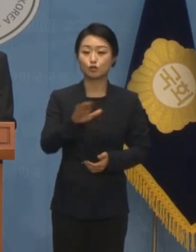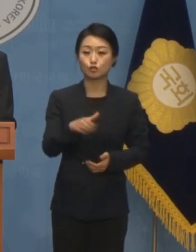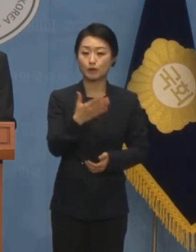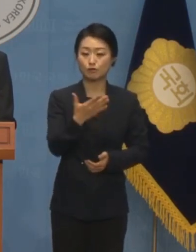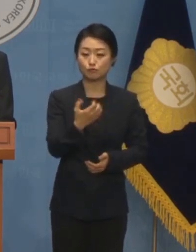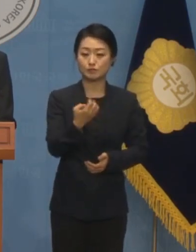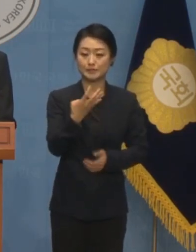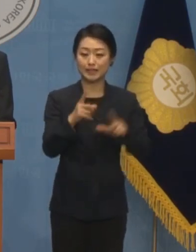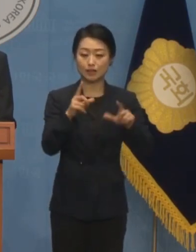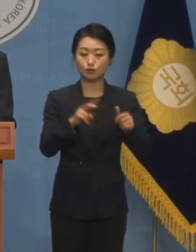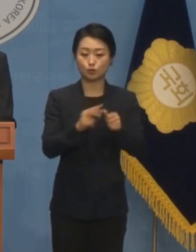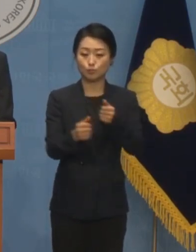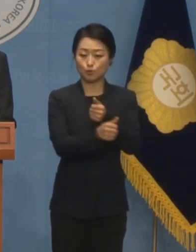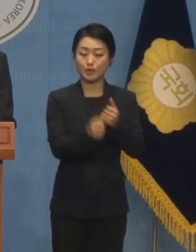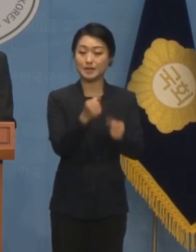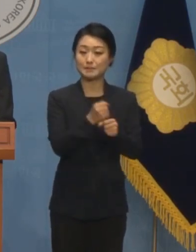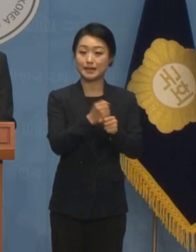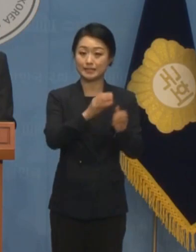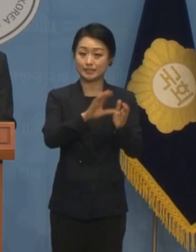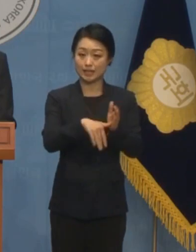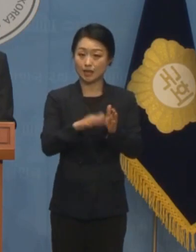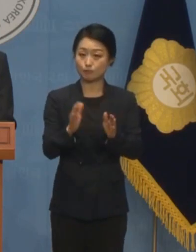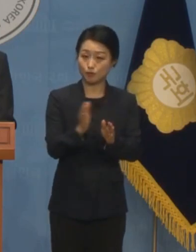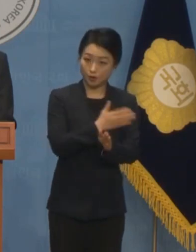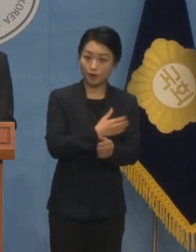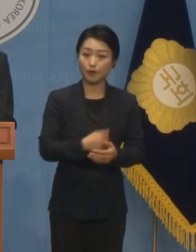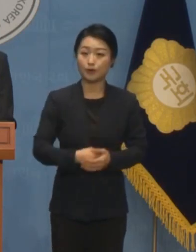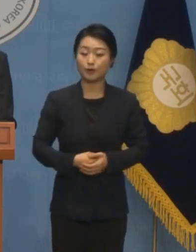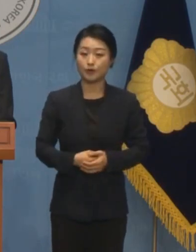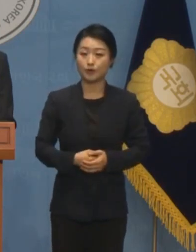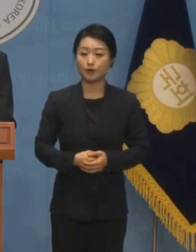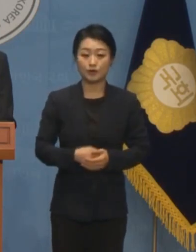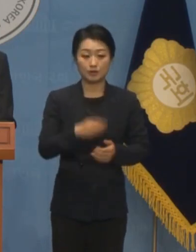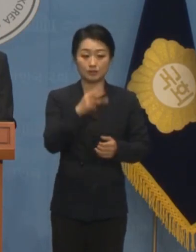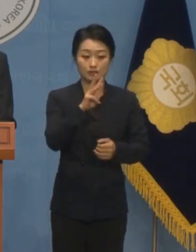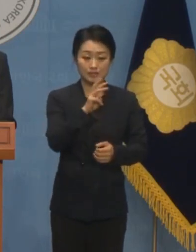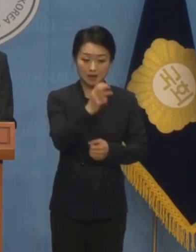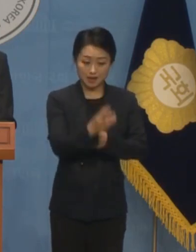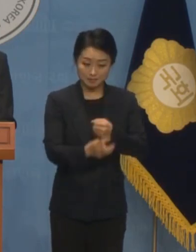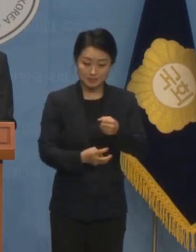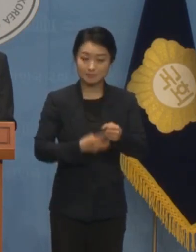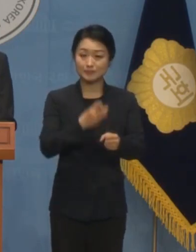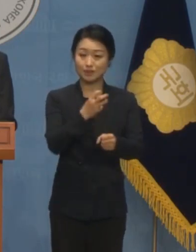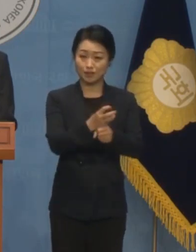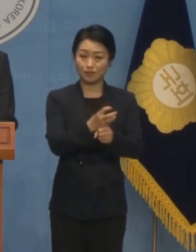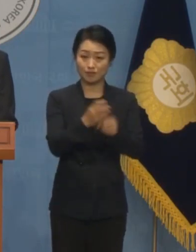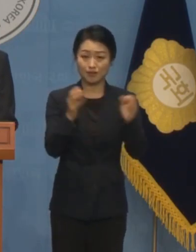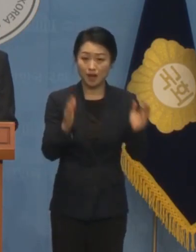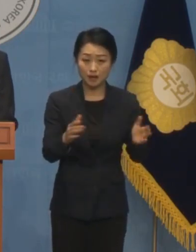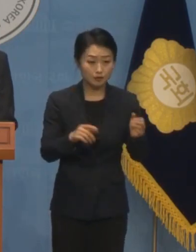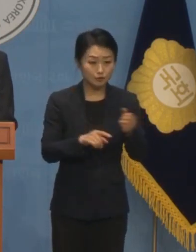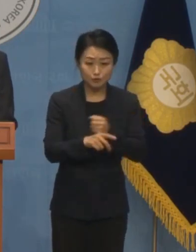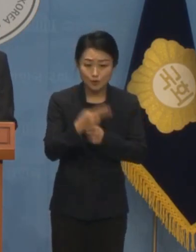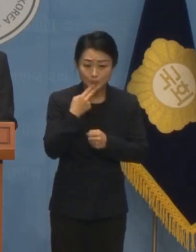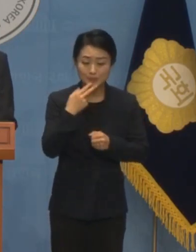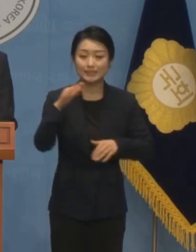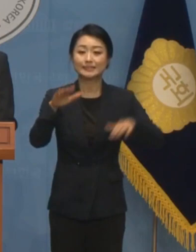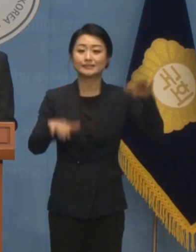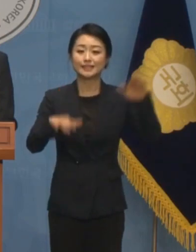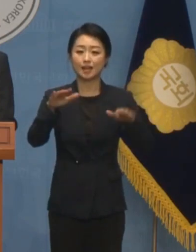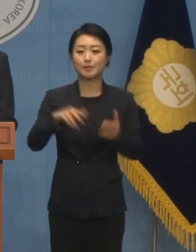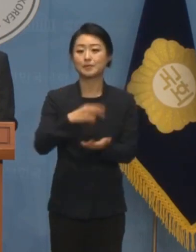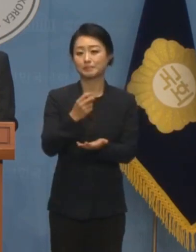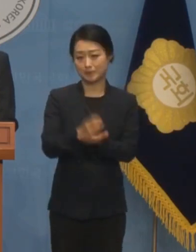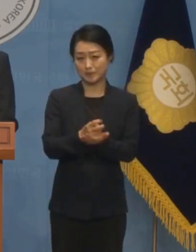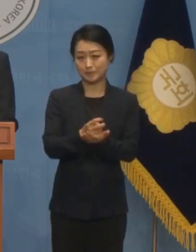1994년 정보위가 만들어질 때부터 시작되어 꼭 30년을 해묵은 이유 없는 차별